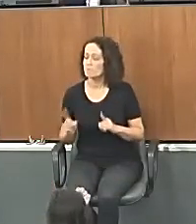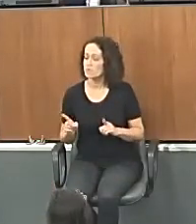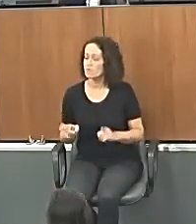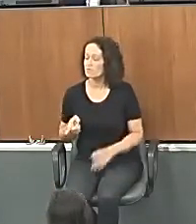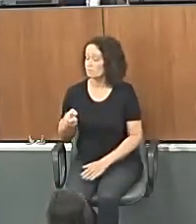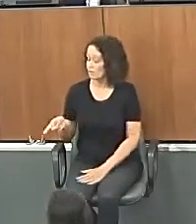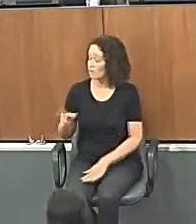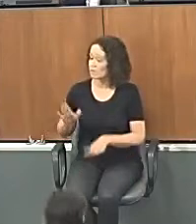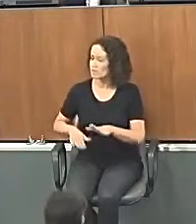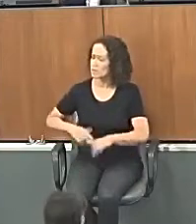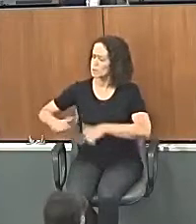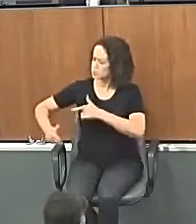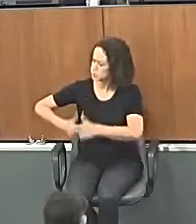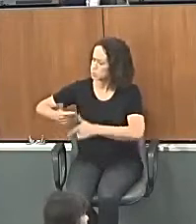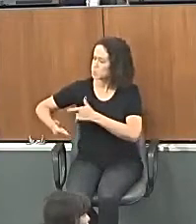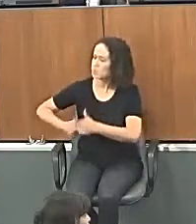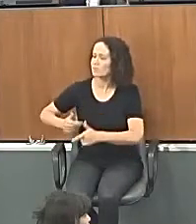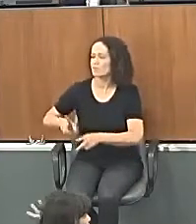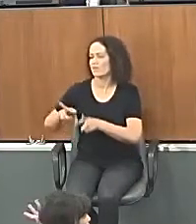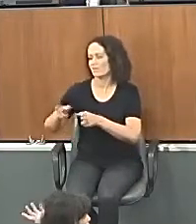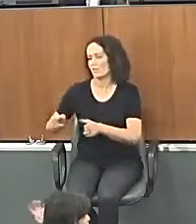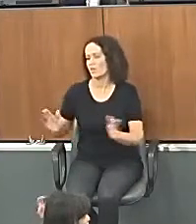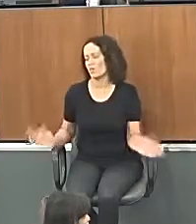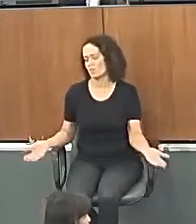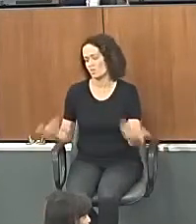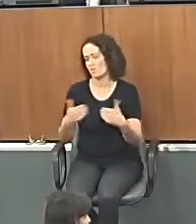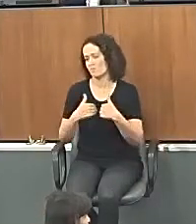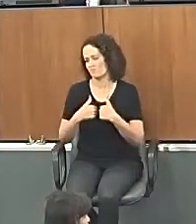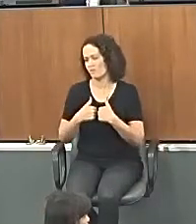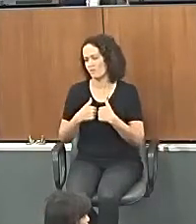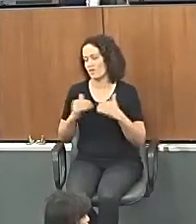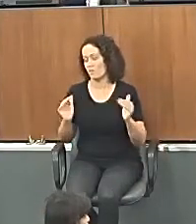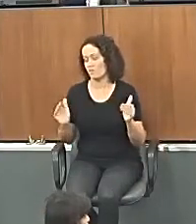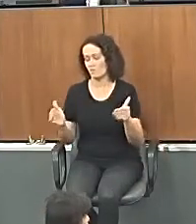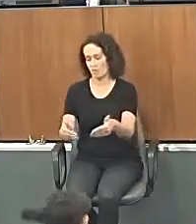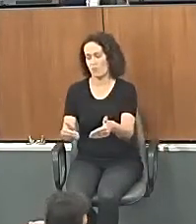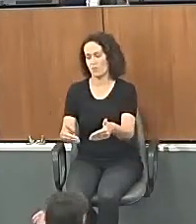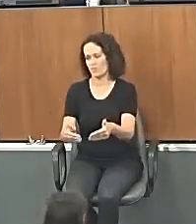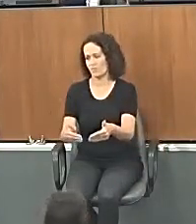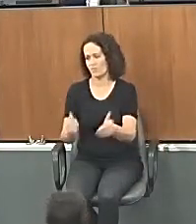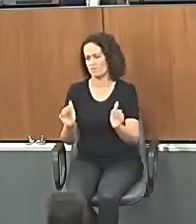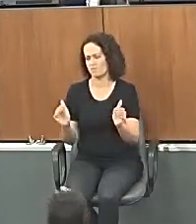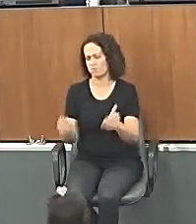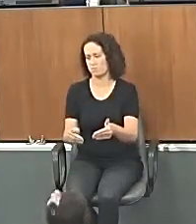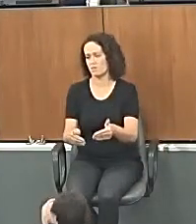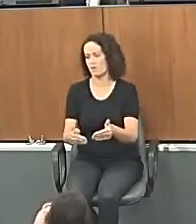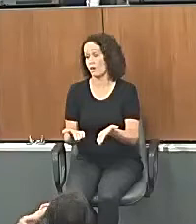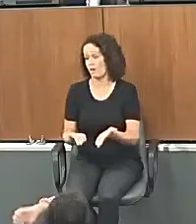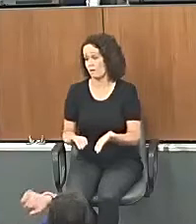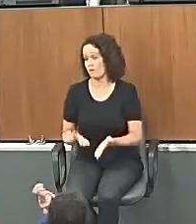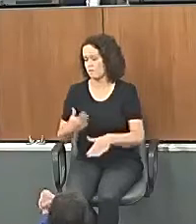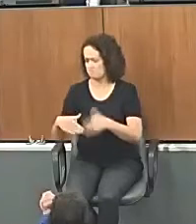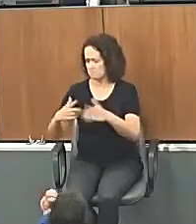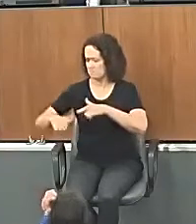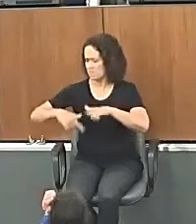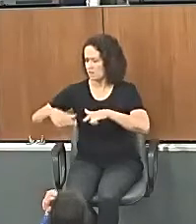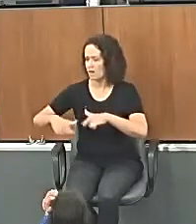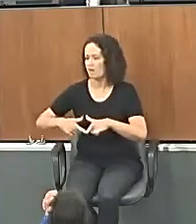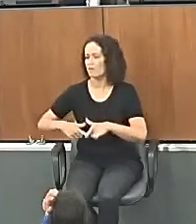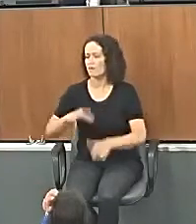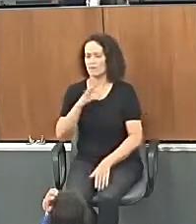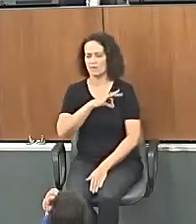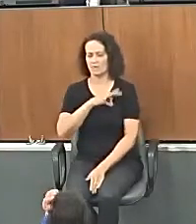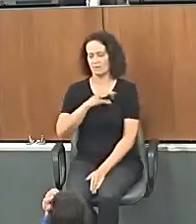produz até mais como no caso do autismo em que eles têm um hiperfoco e produz mais e recebe menos né então a gente tem que ter a inclusão